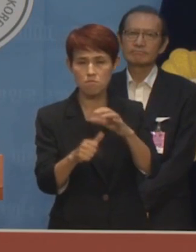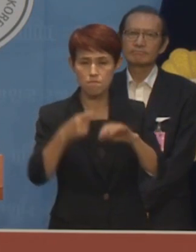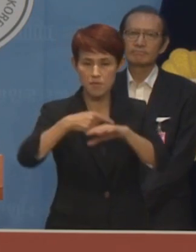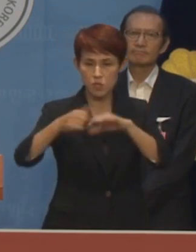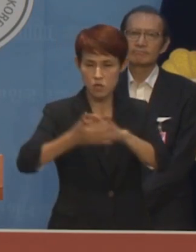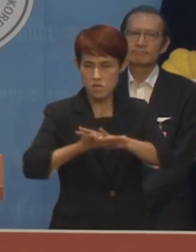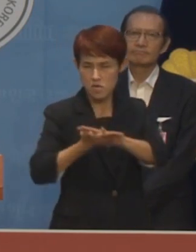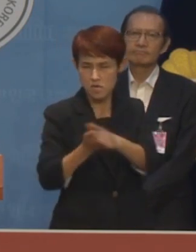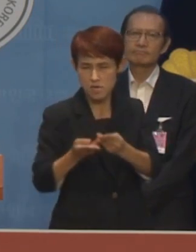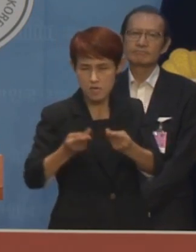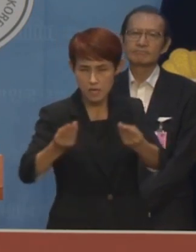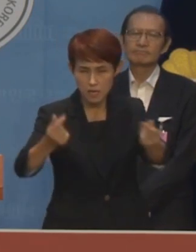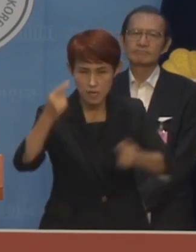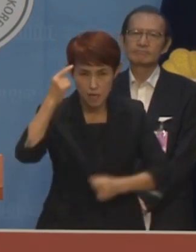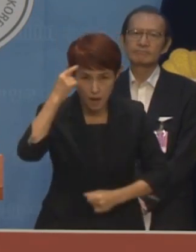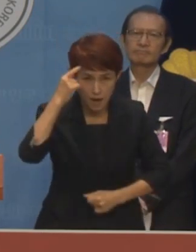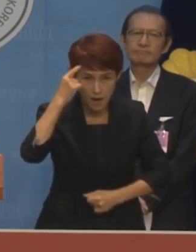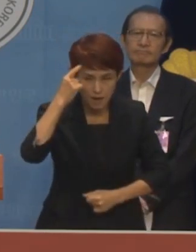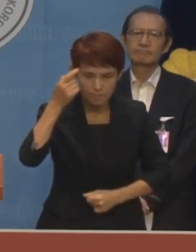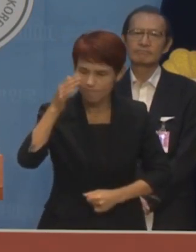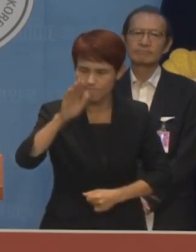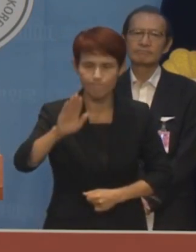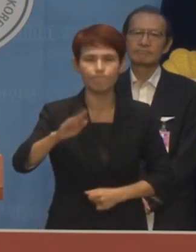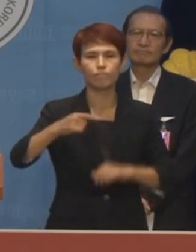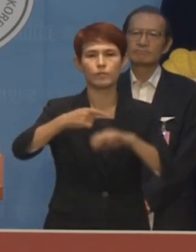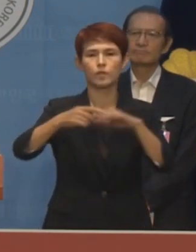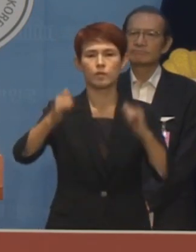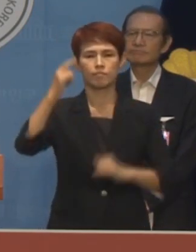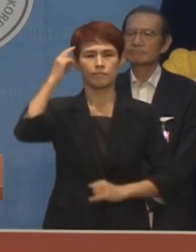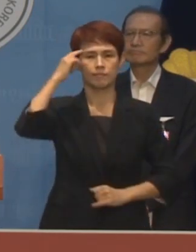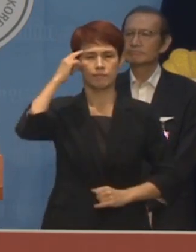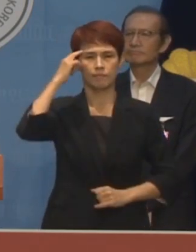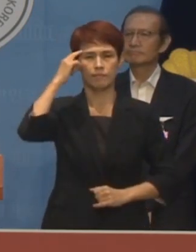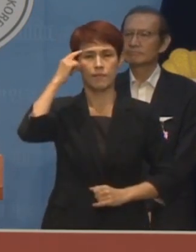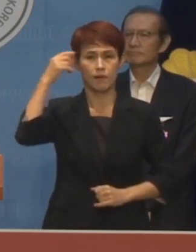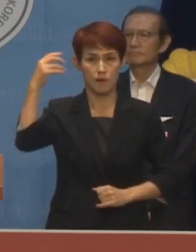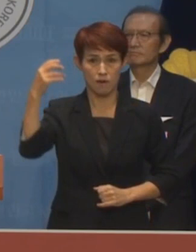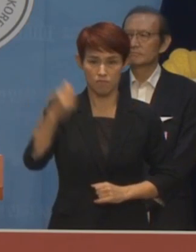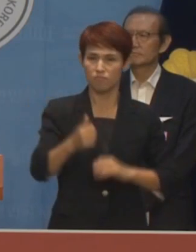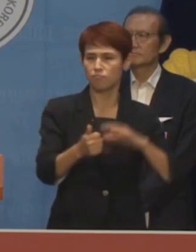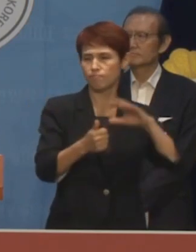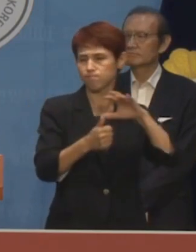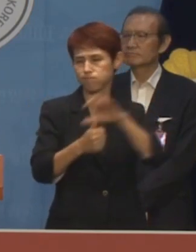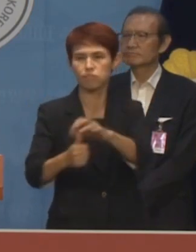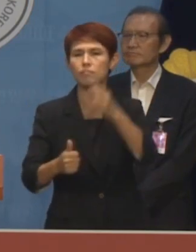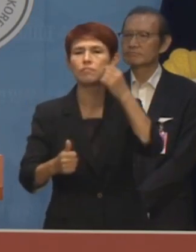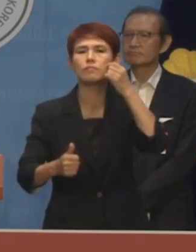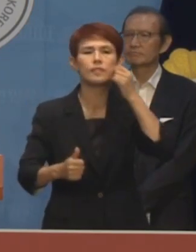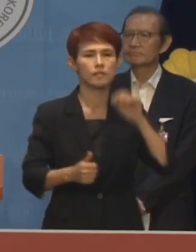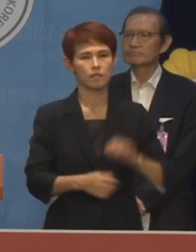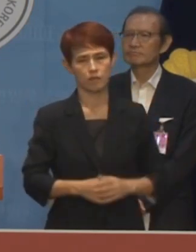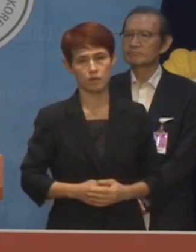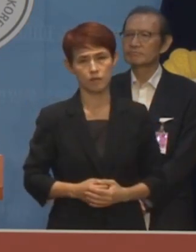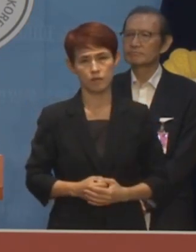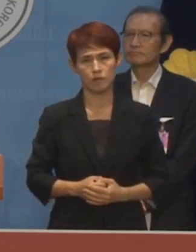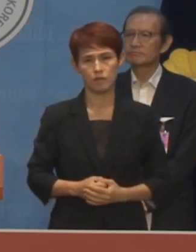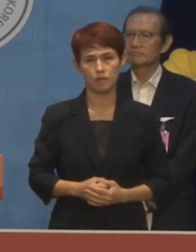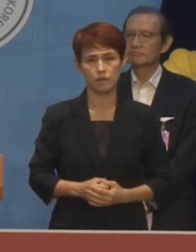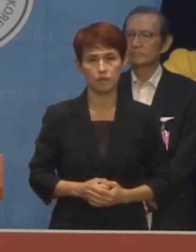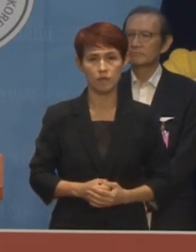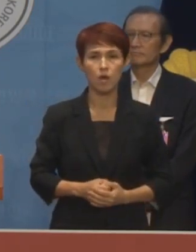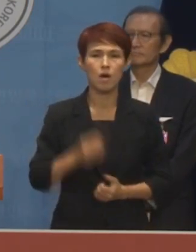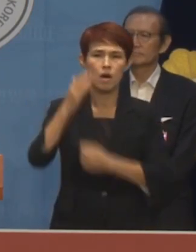획책하고자 하였으나 민족의 정신과 문화의 광채는 말살시키지 못하였습니다. 이것은